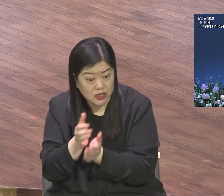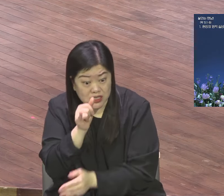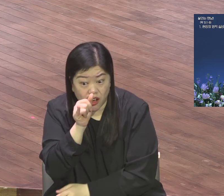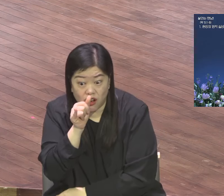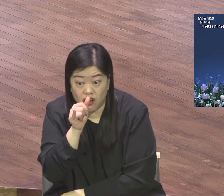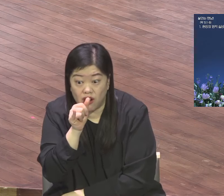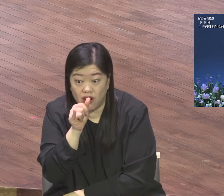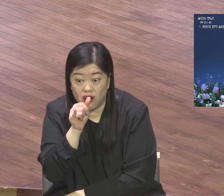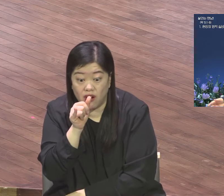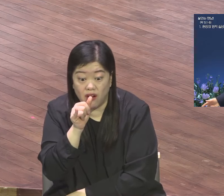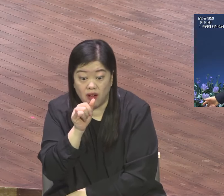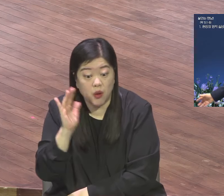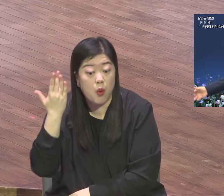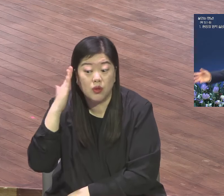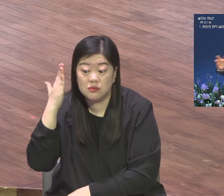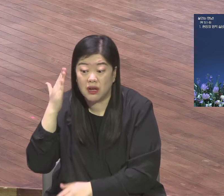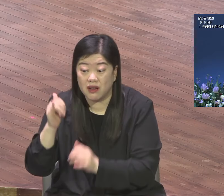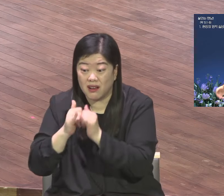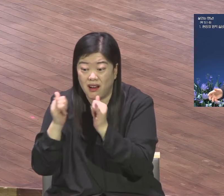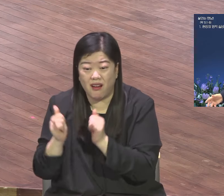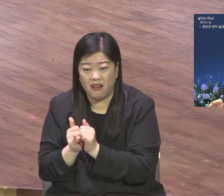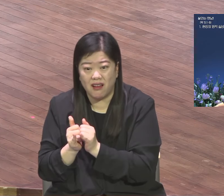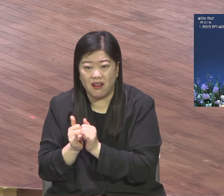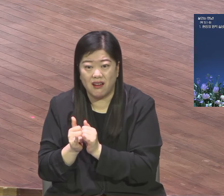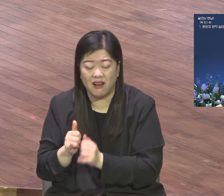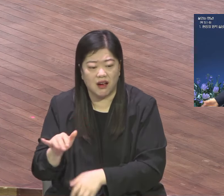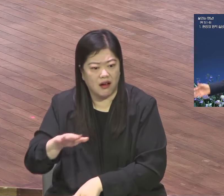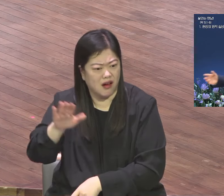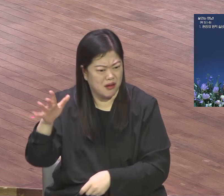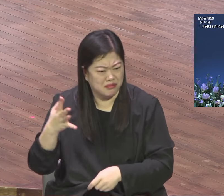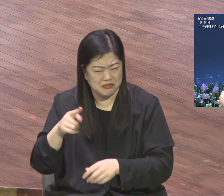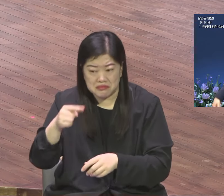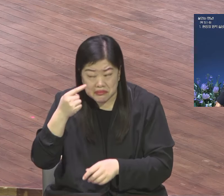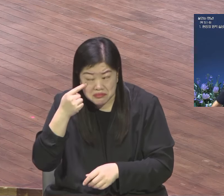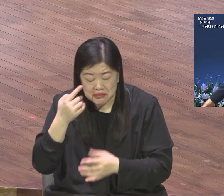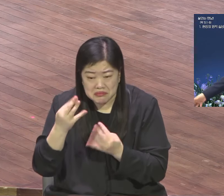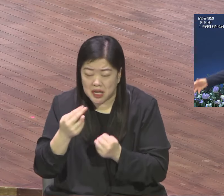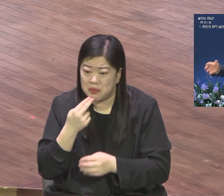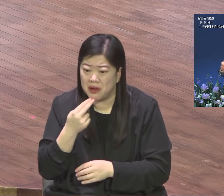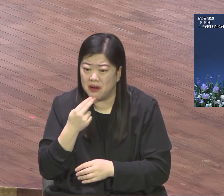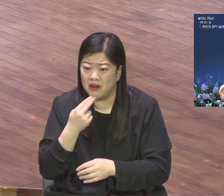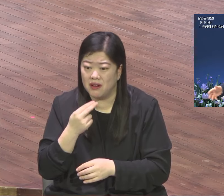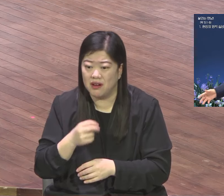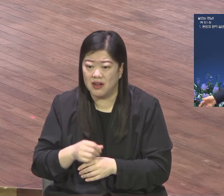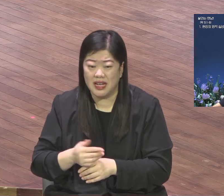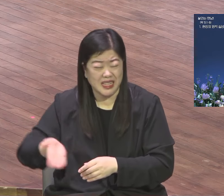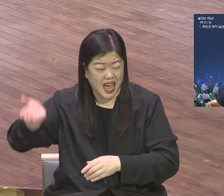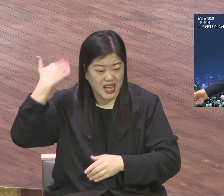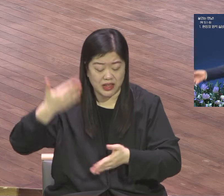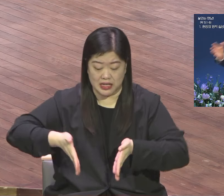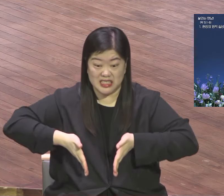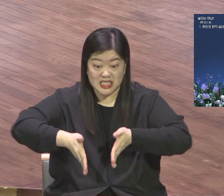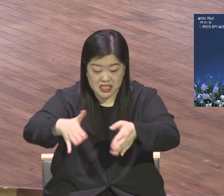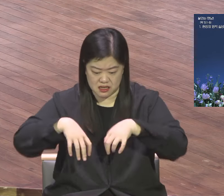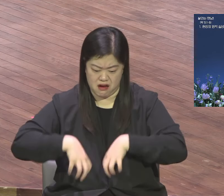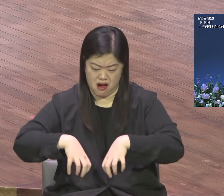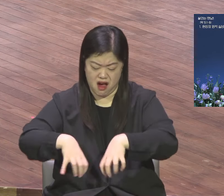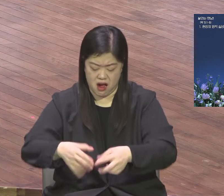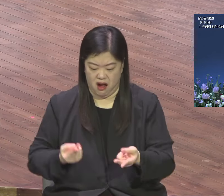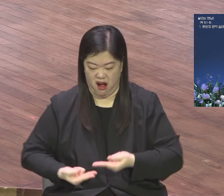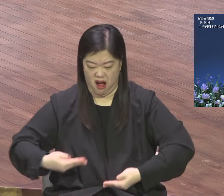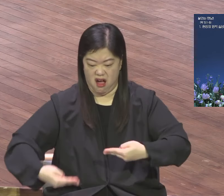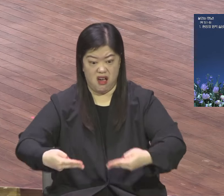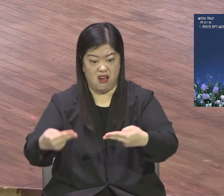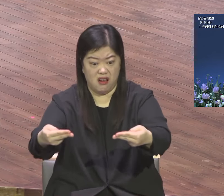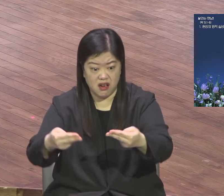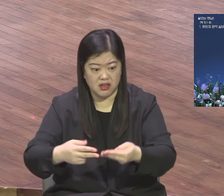같은 길거리 거지가 그냥 막 그 마약 환자들 독일 같은데 유럽 가면 길거리에 그냥 거지들처럼 쭉 누워 있어요.